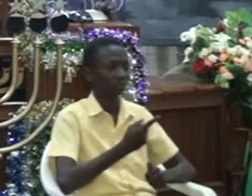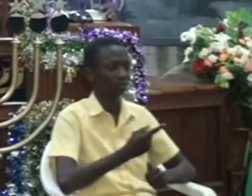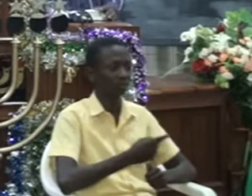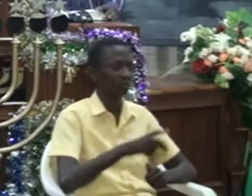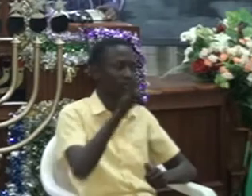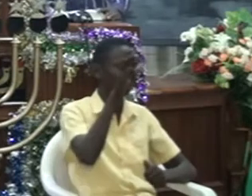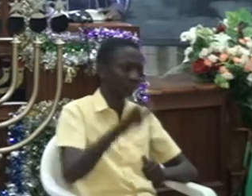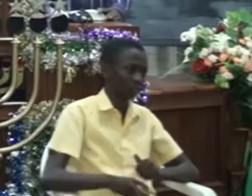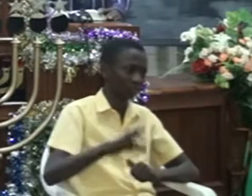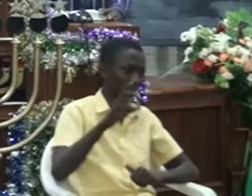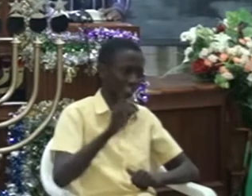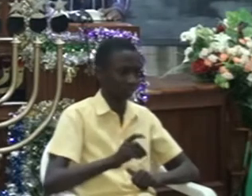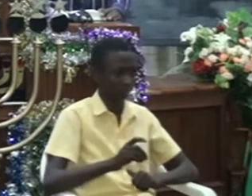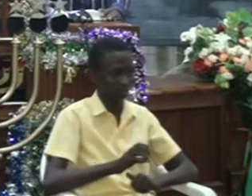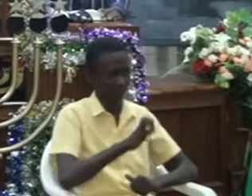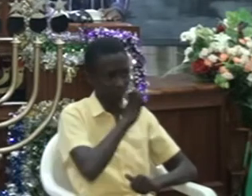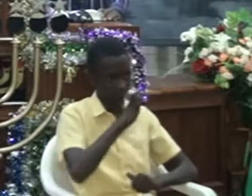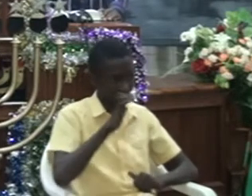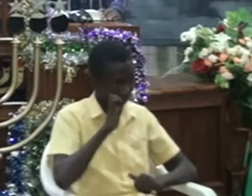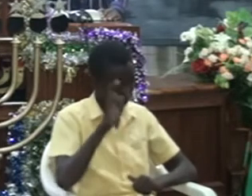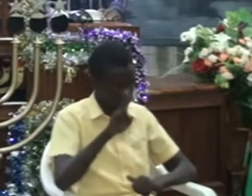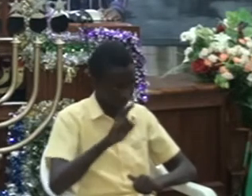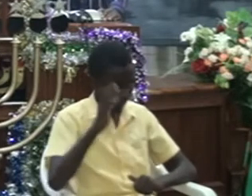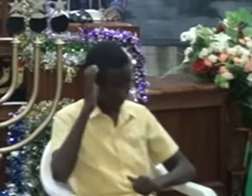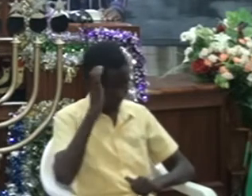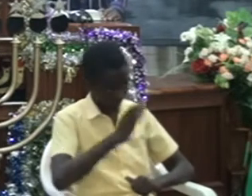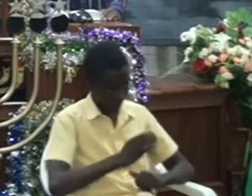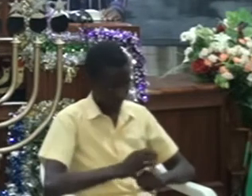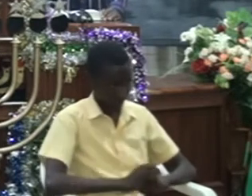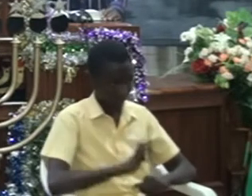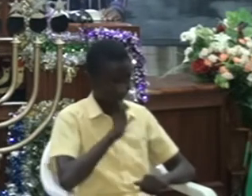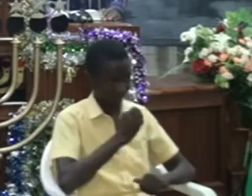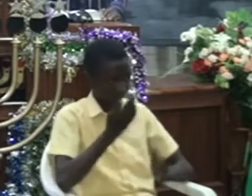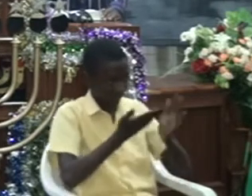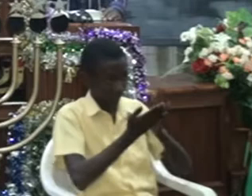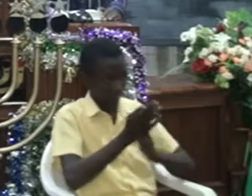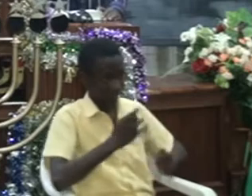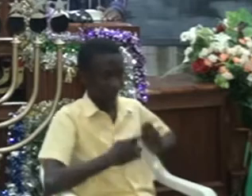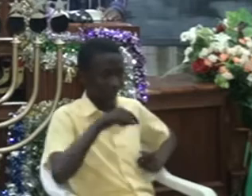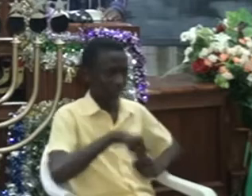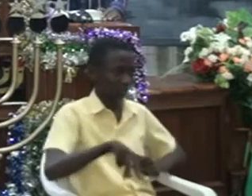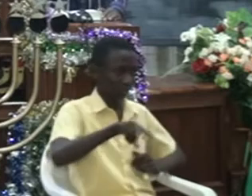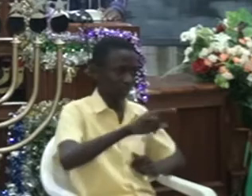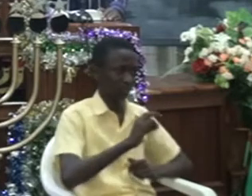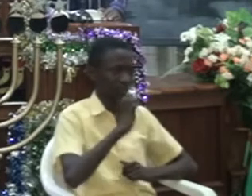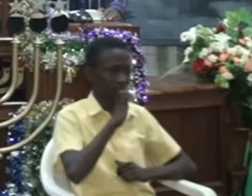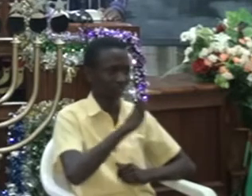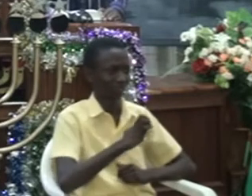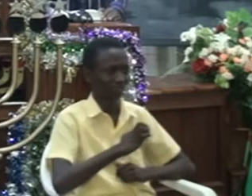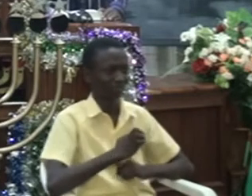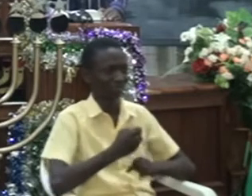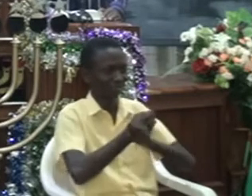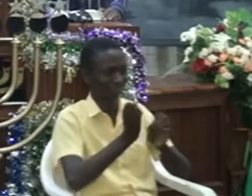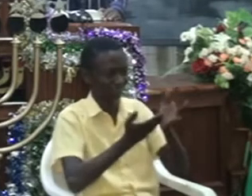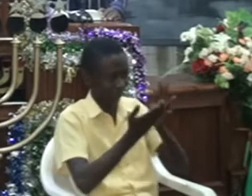verset 8. Kumusara munane. Ephésiens 2. Ou Ephésiens 2. Car c'est par la grâce que vous êtes sauvés par le